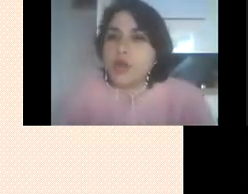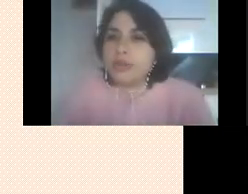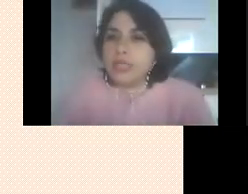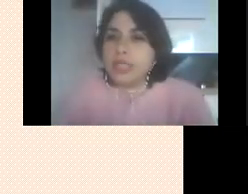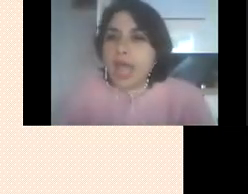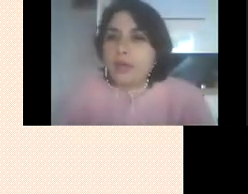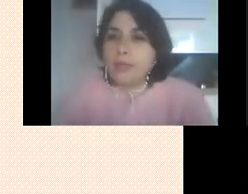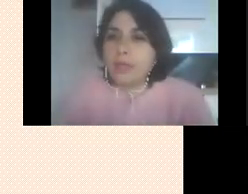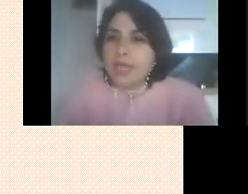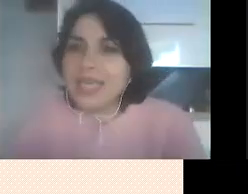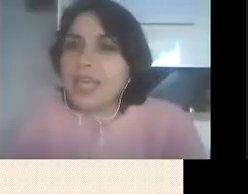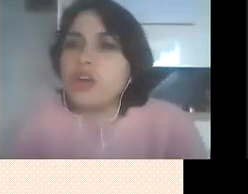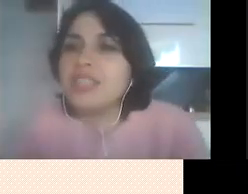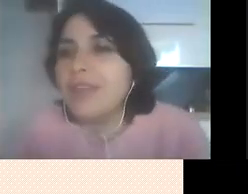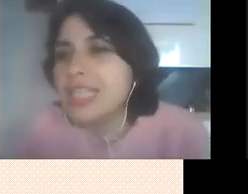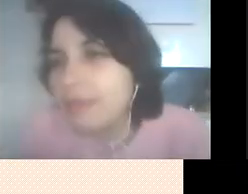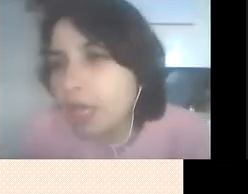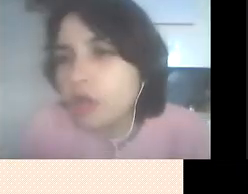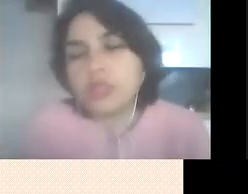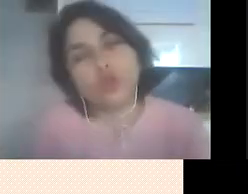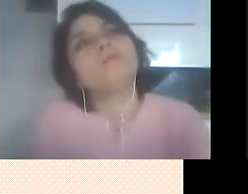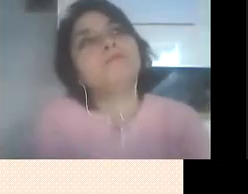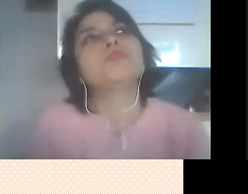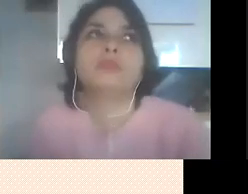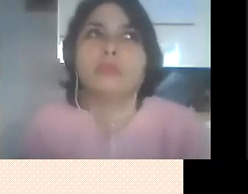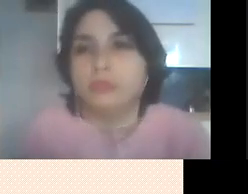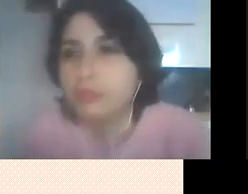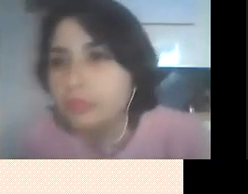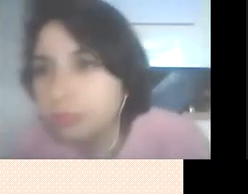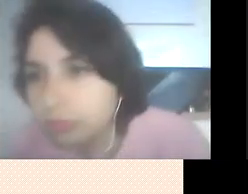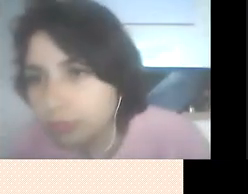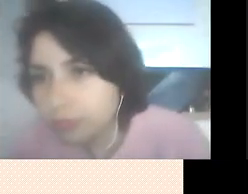¿Sí o no? Sí, ya, dime. ¿Qué cosa flexible conoces tú?